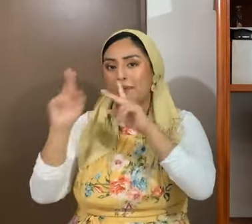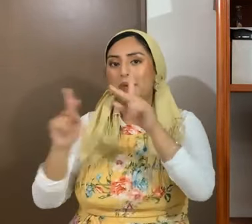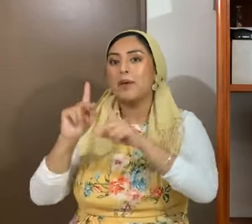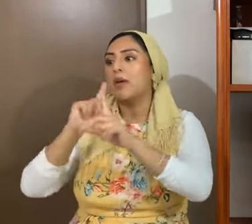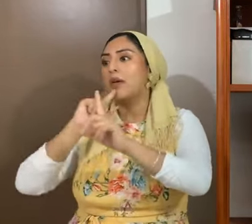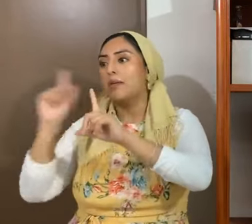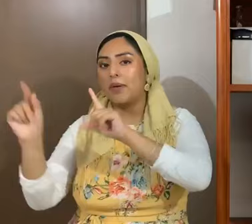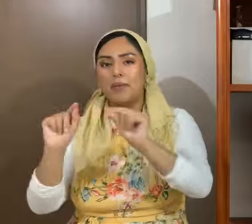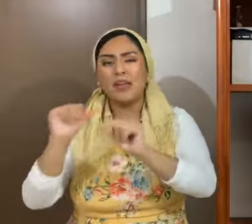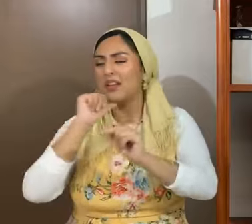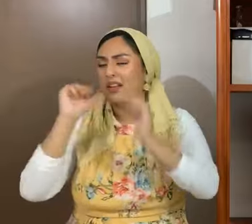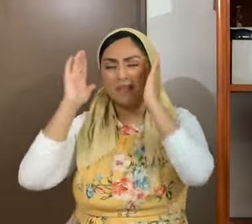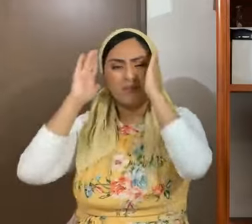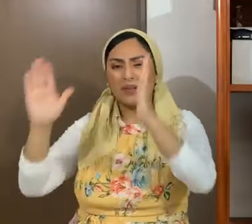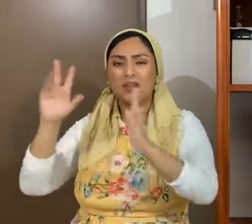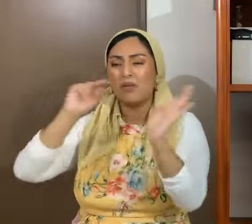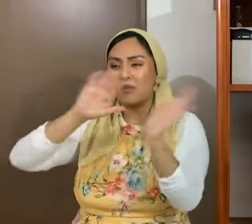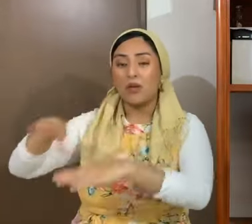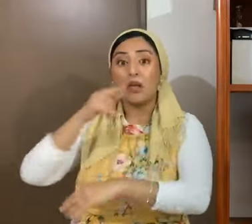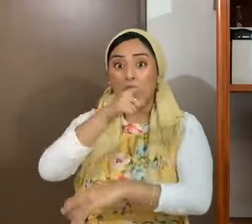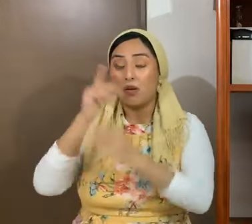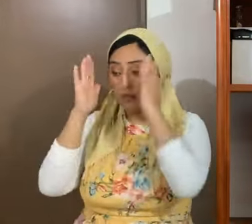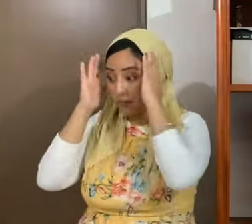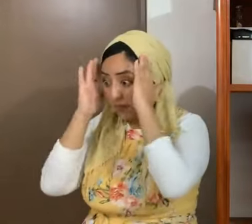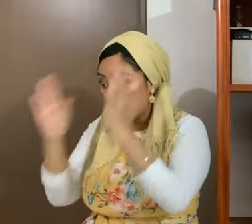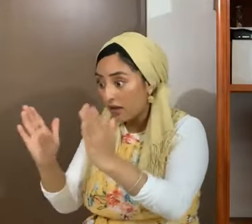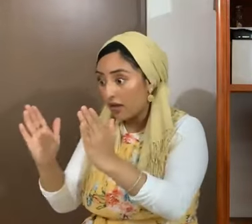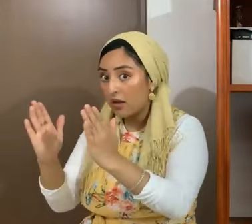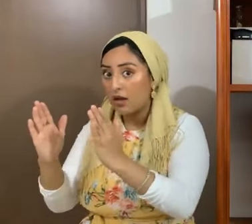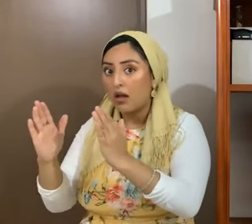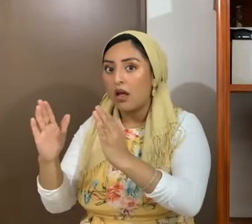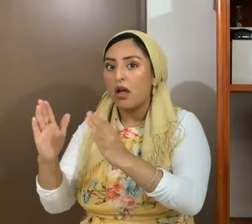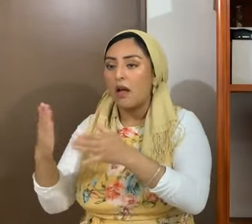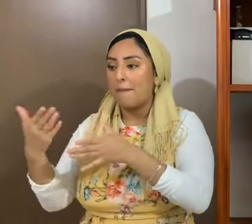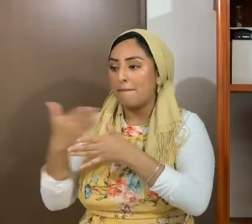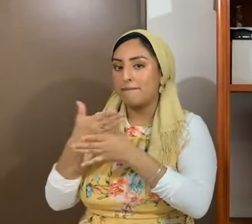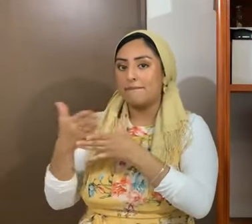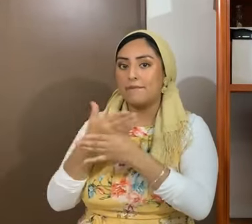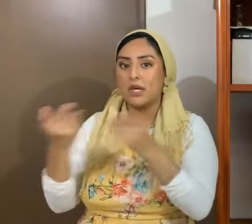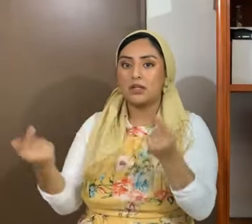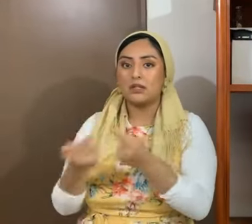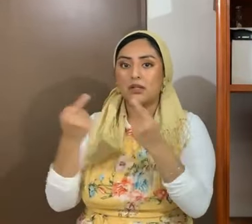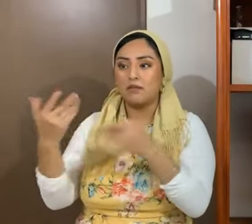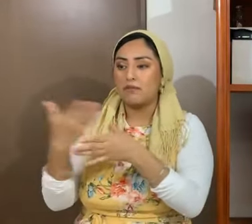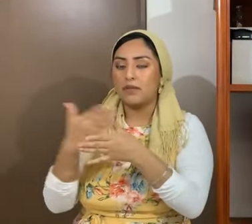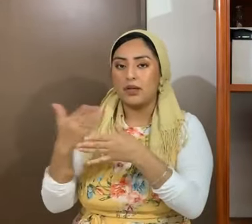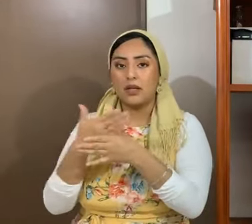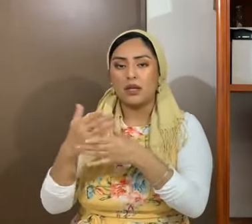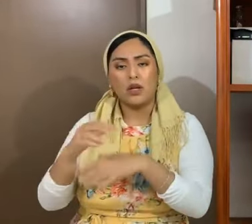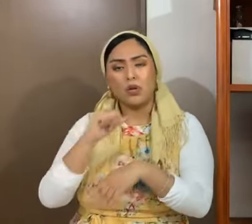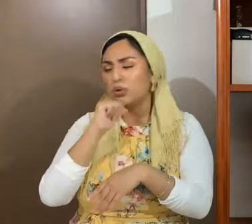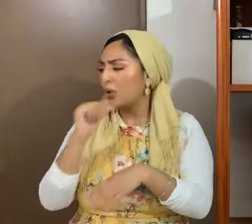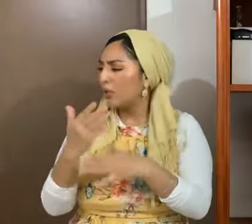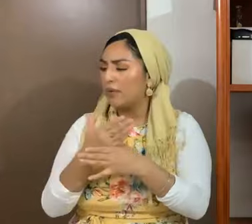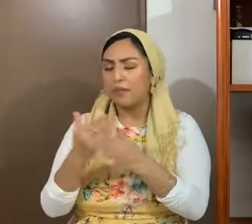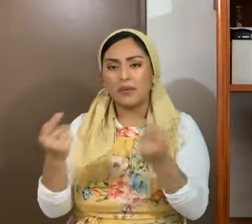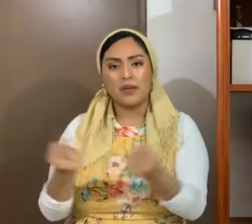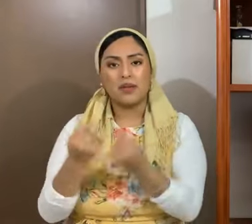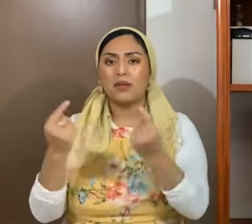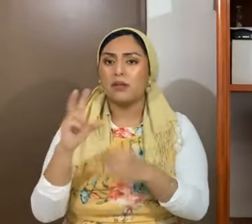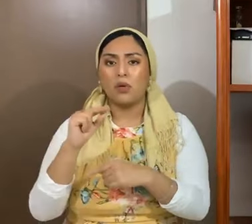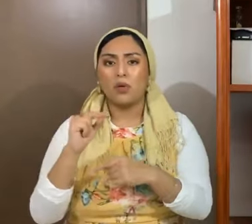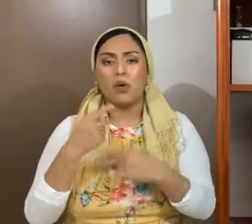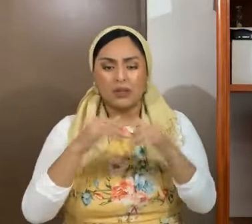rebeldes, no los escuches, porque si los escuchas, te haces parte con ellos. No participes de pecados